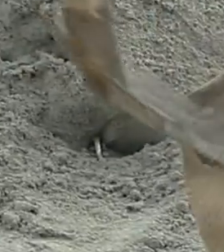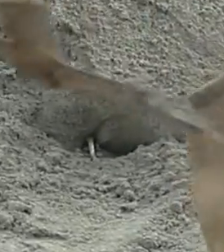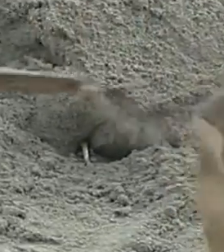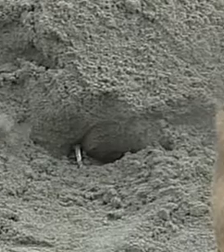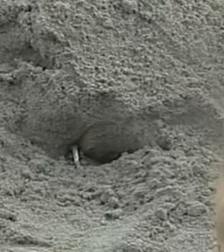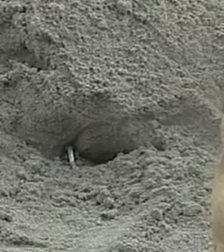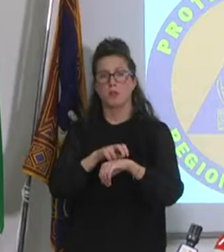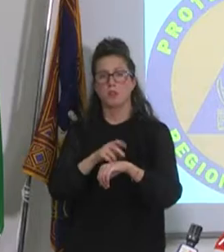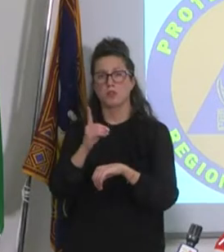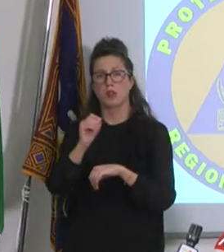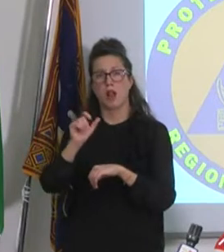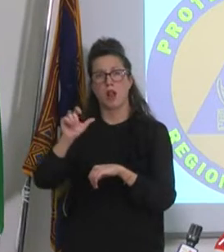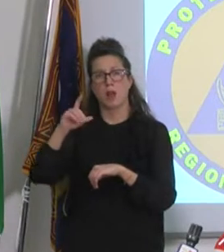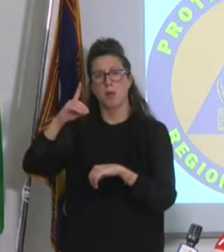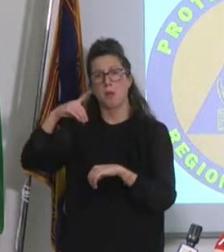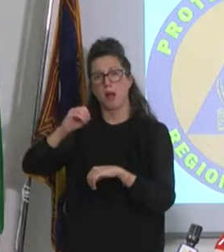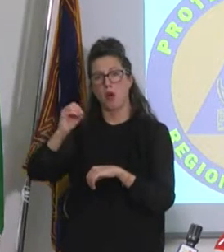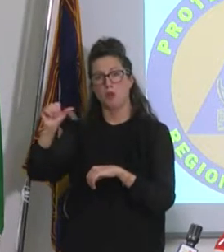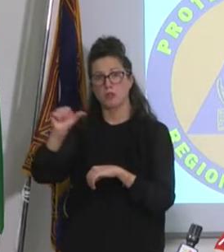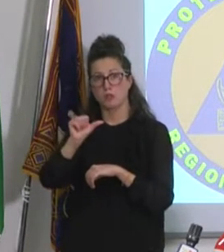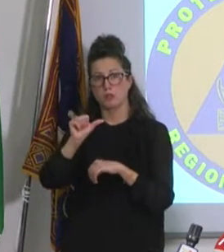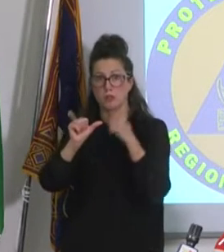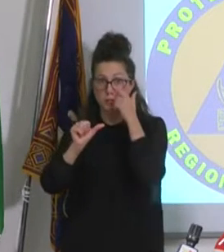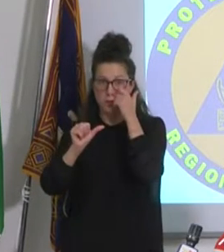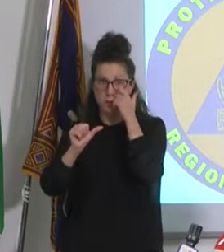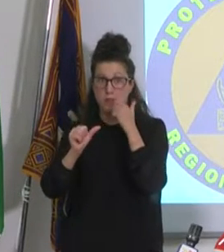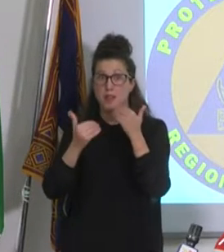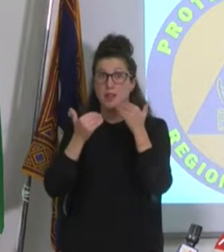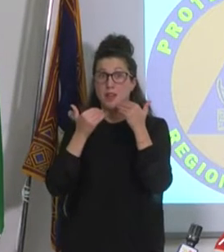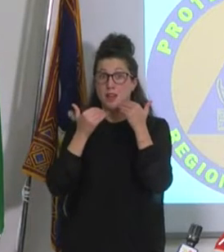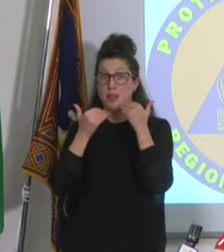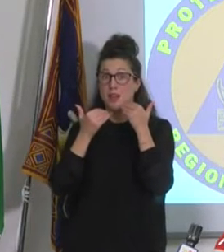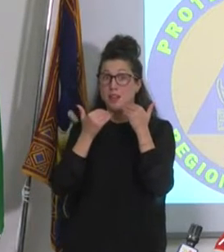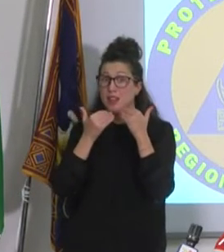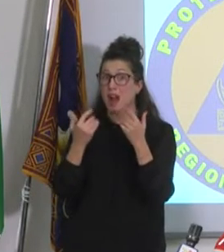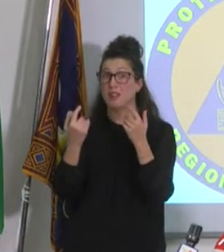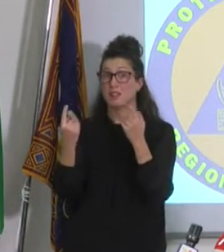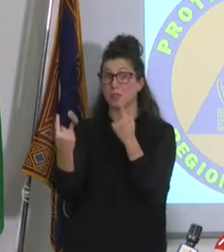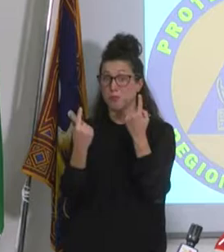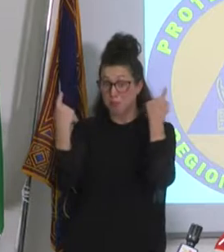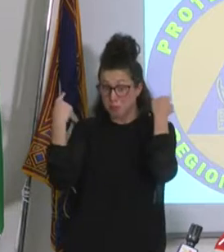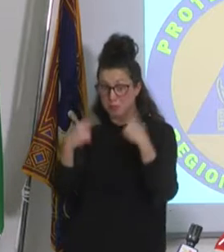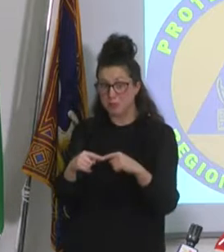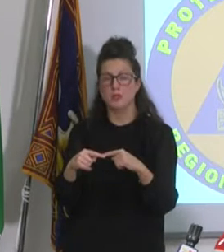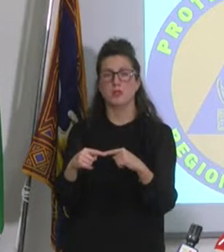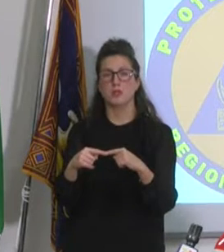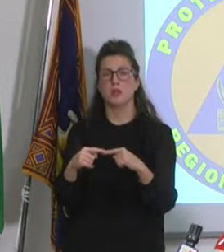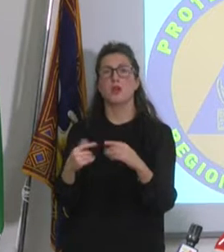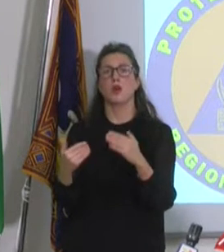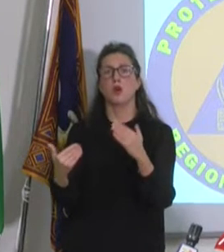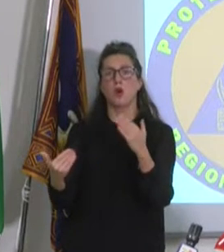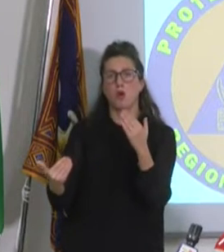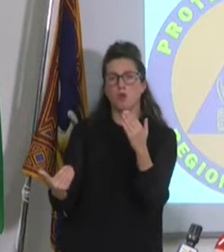una nuova stagione delle opere idrauliche io avevo ereditato una situazione alla quale non si realizzavano più grandi opera da 80